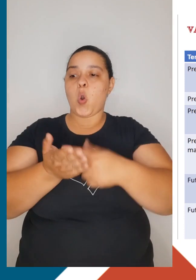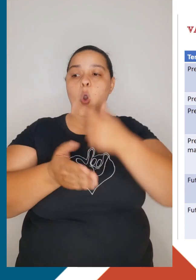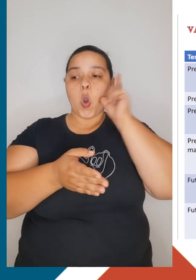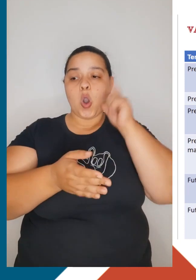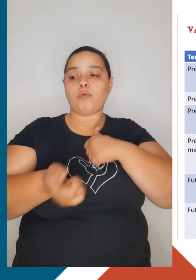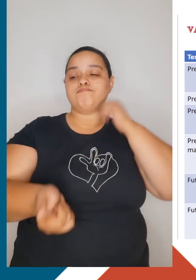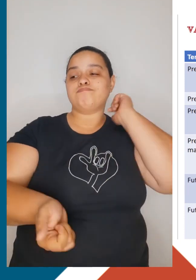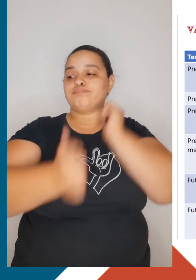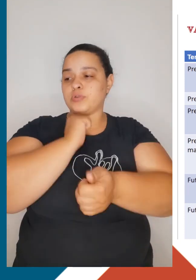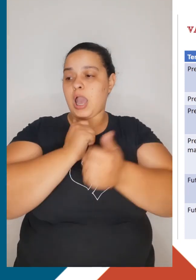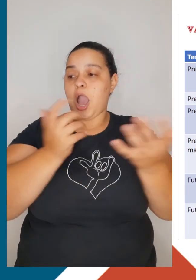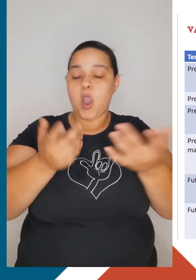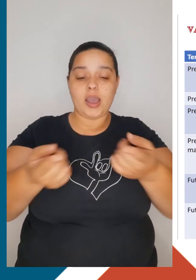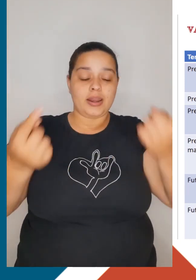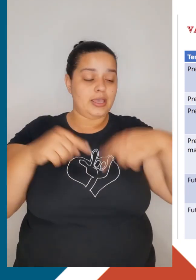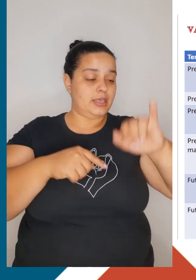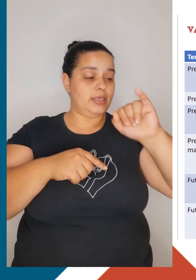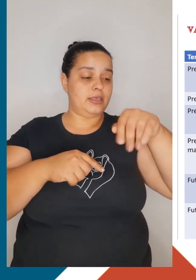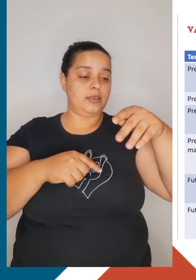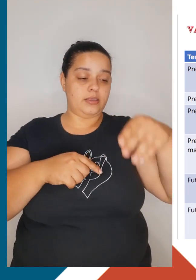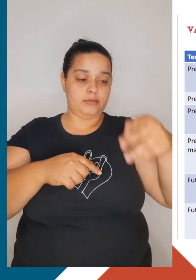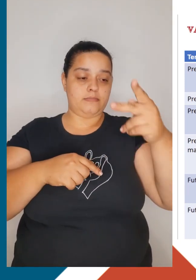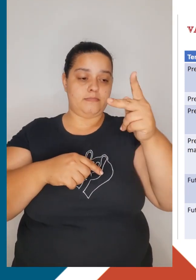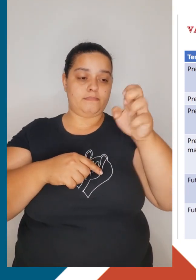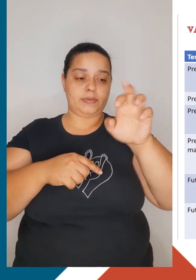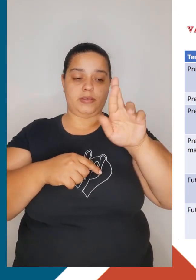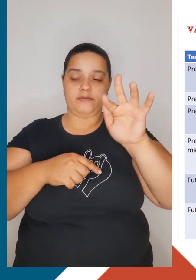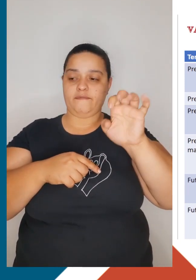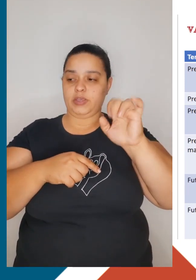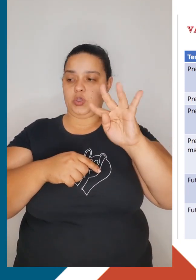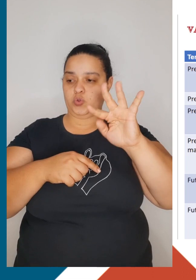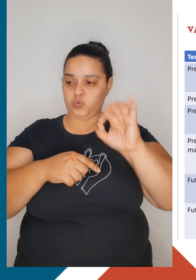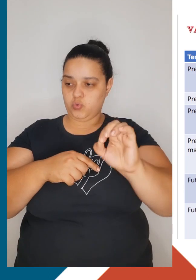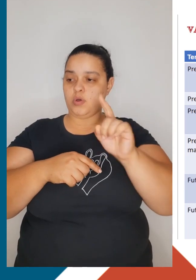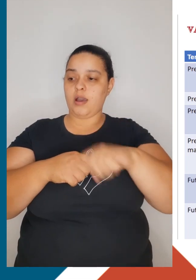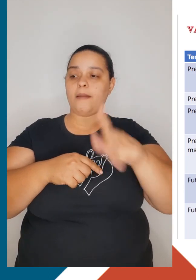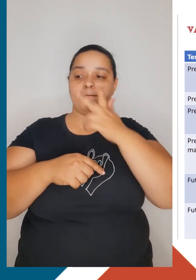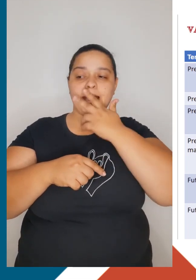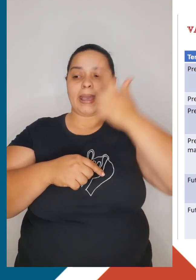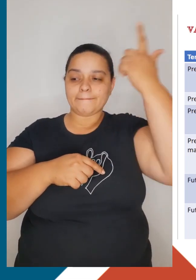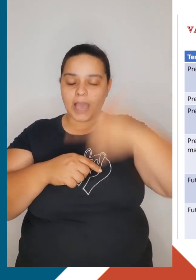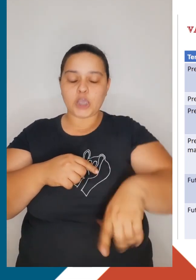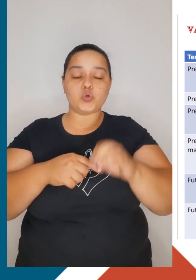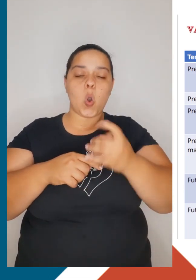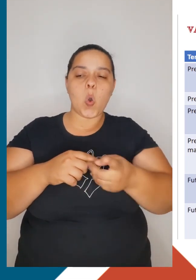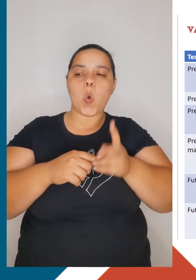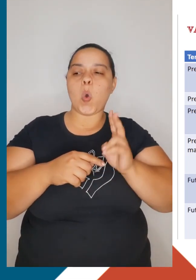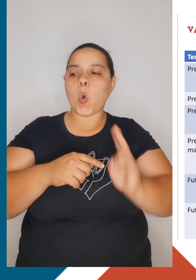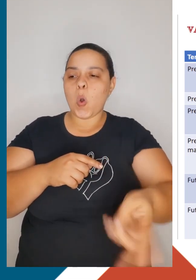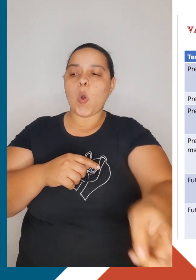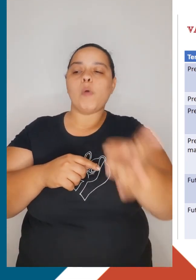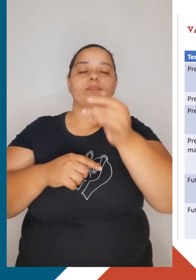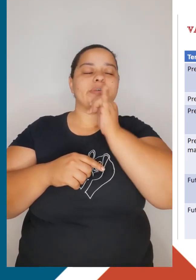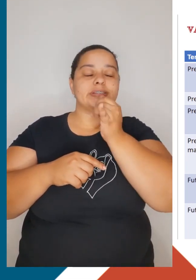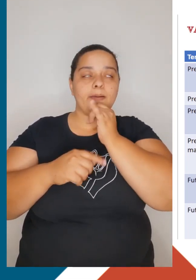Já o pretérito imperfeito do indicativo representa um fato que se repete ou se prolonga no passado,